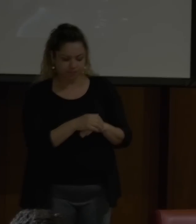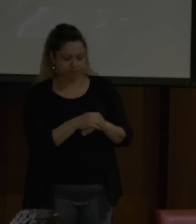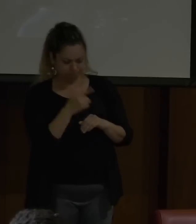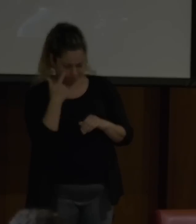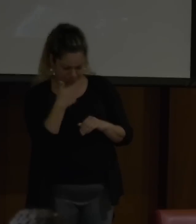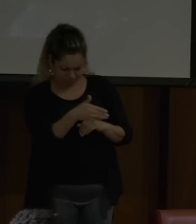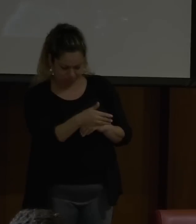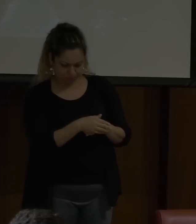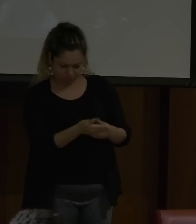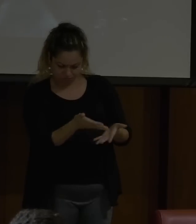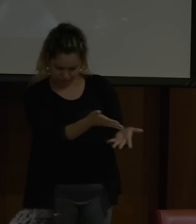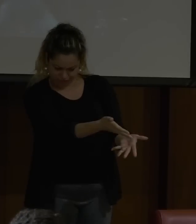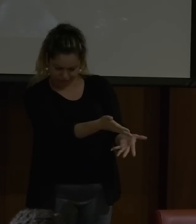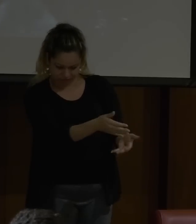Toma.